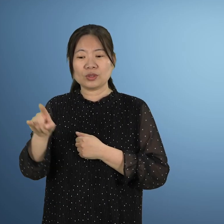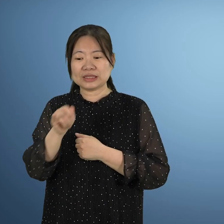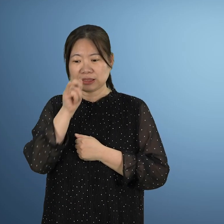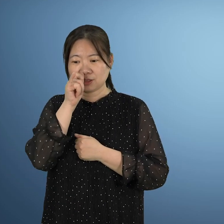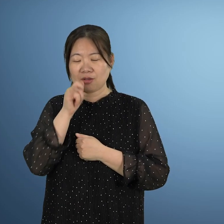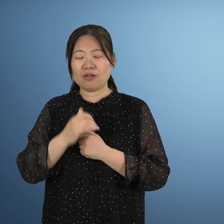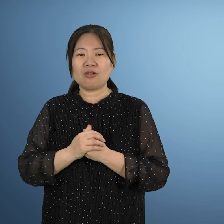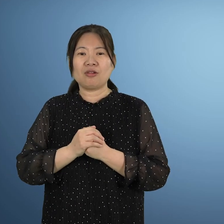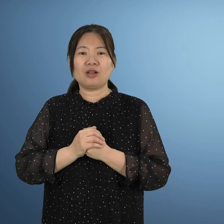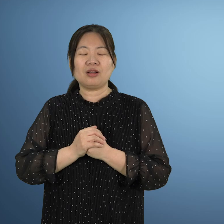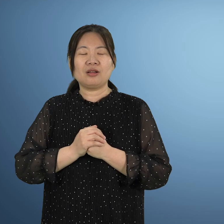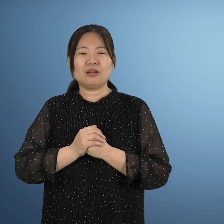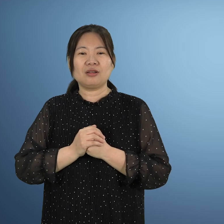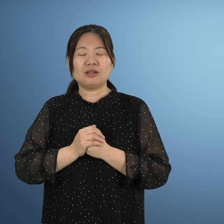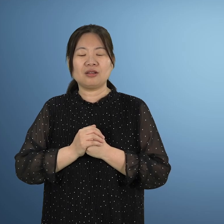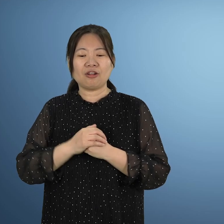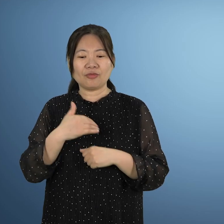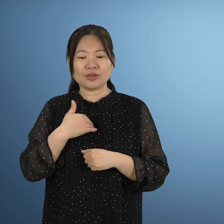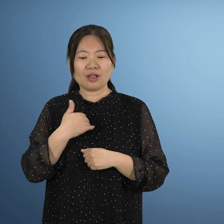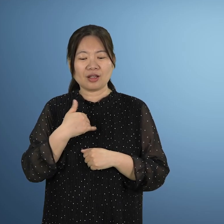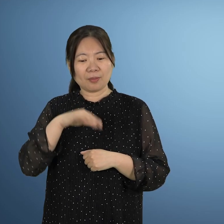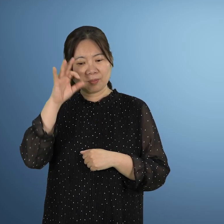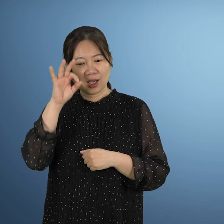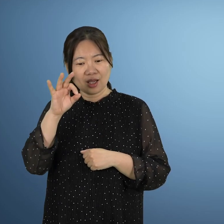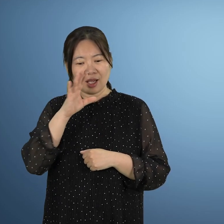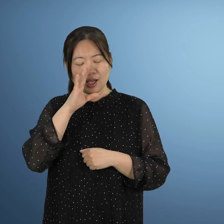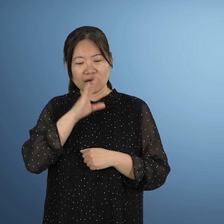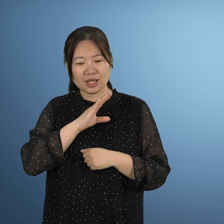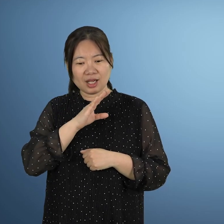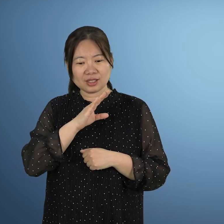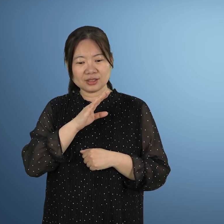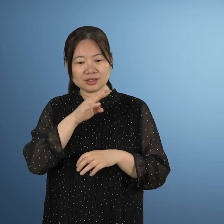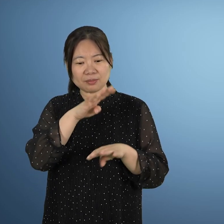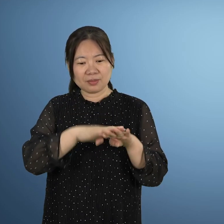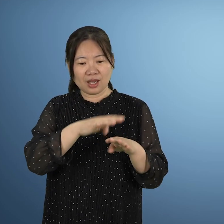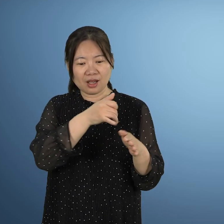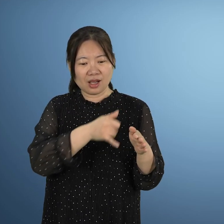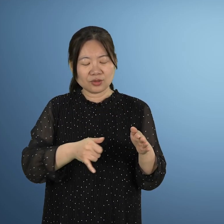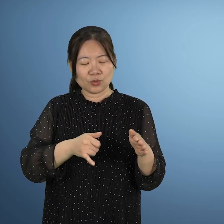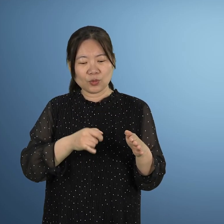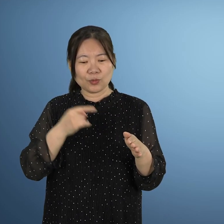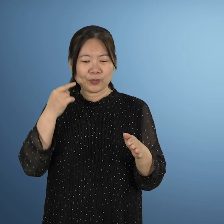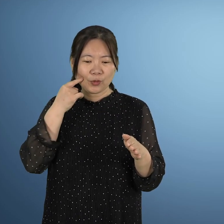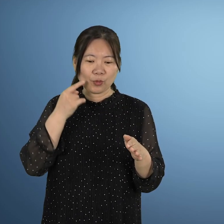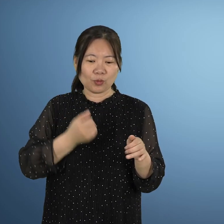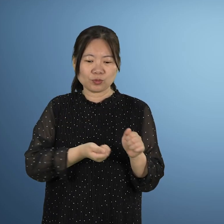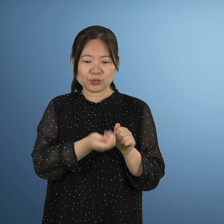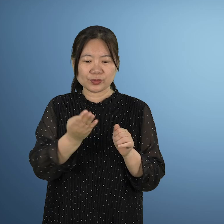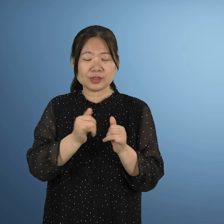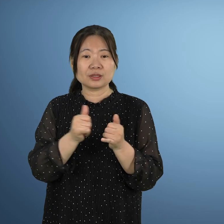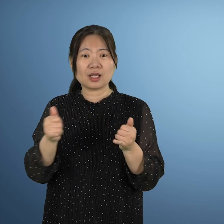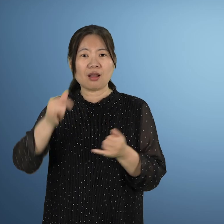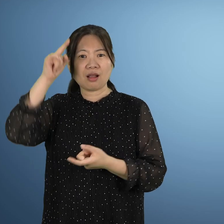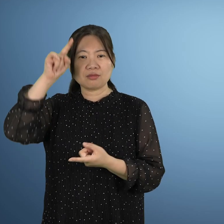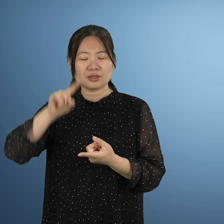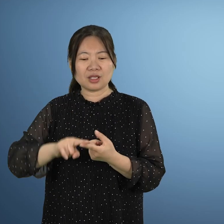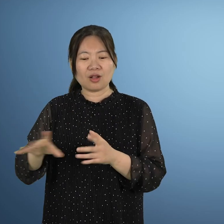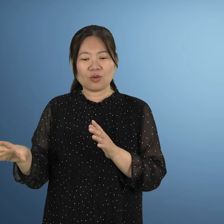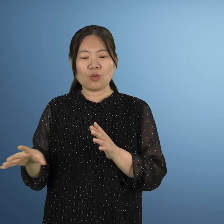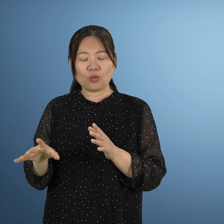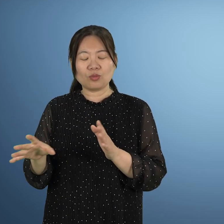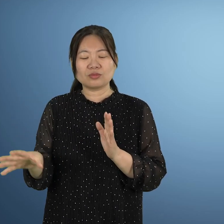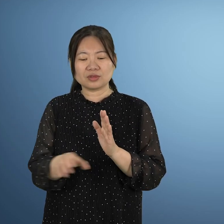있는가? 내가 보건대 악을 밭갈고 독을 뿌리는 자는 그대로